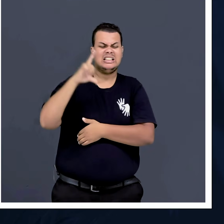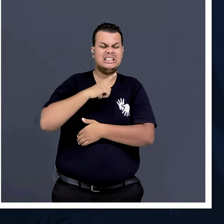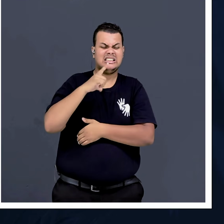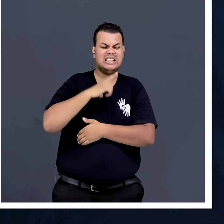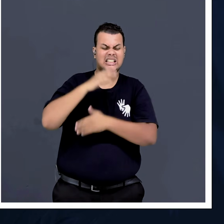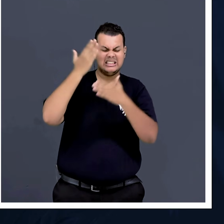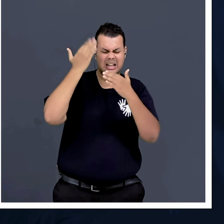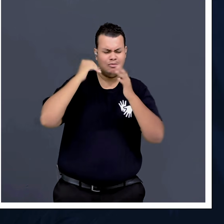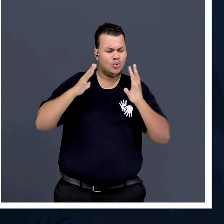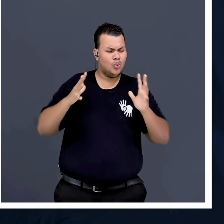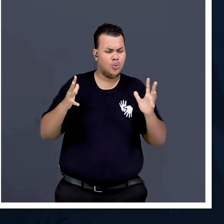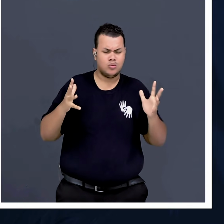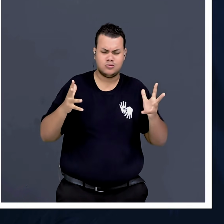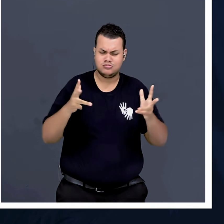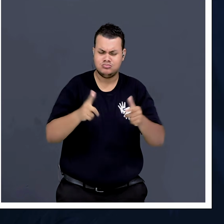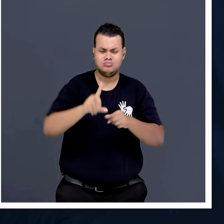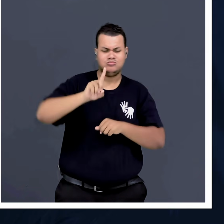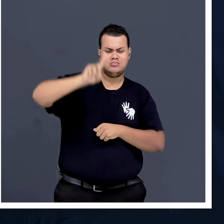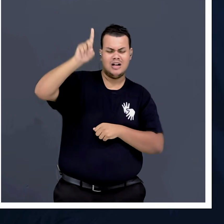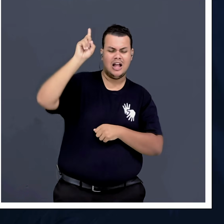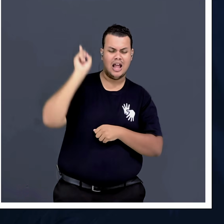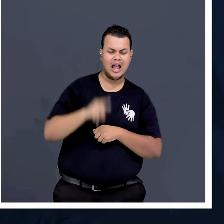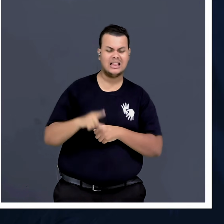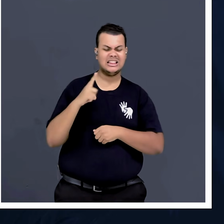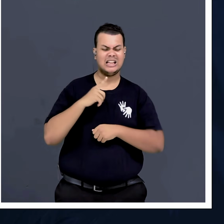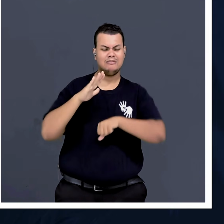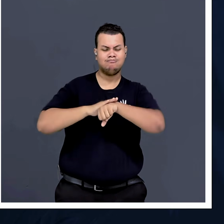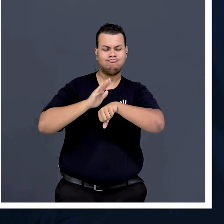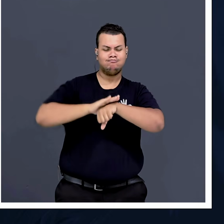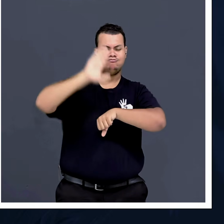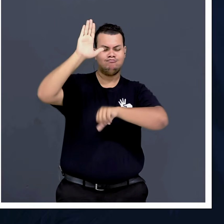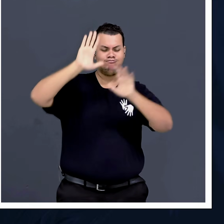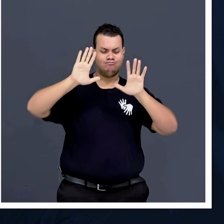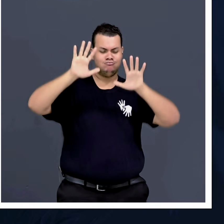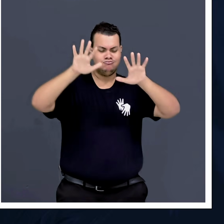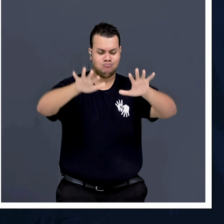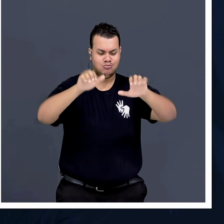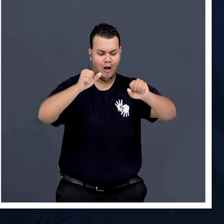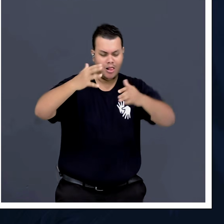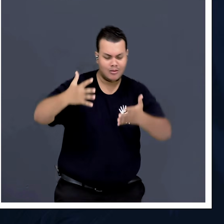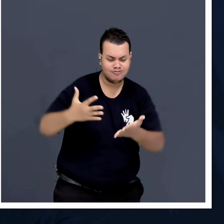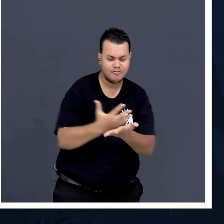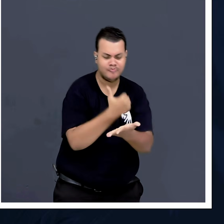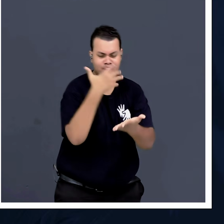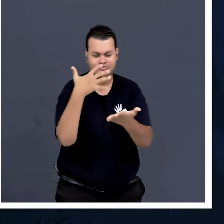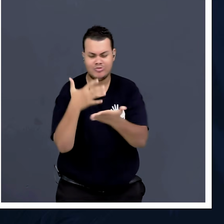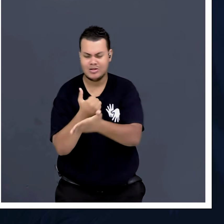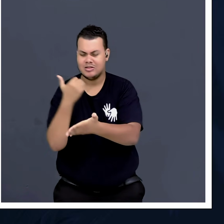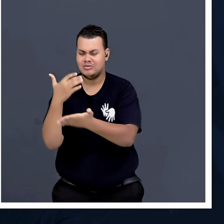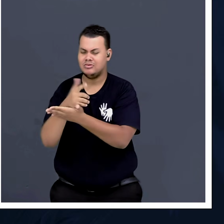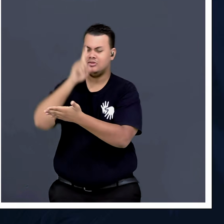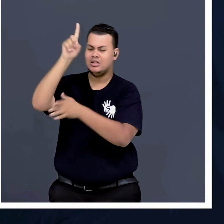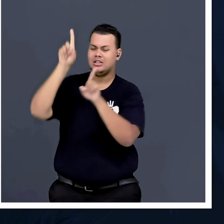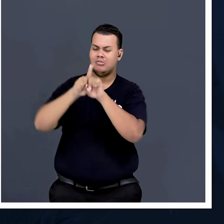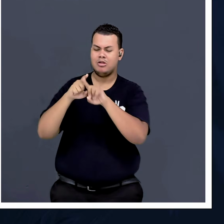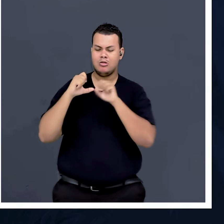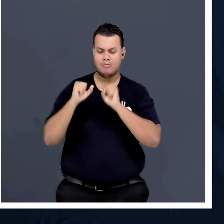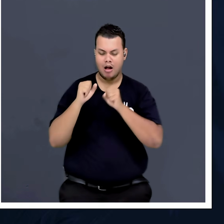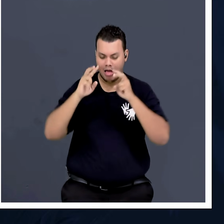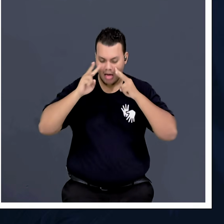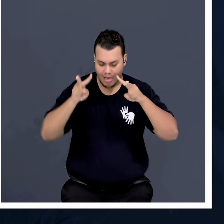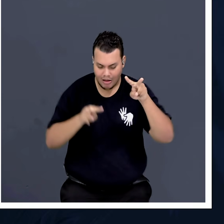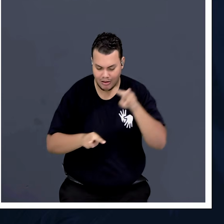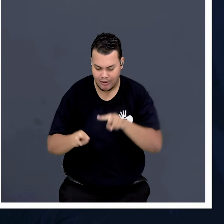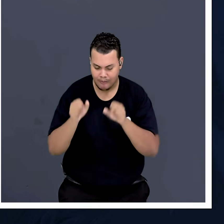todas as consolações. Tu és aquele que está com a mão estendida para nos salvar. Tu és aquele que inclina os Teus